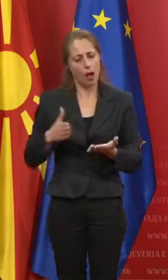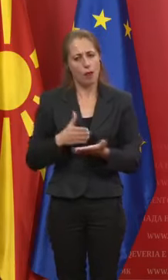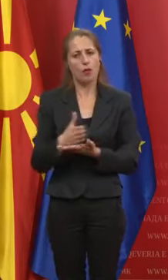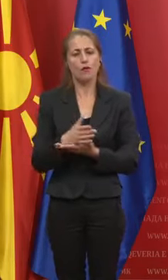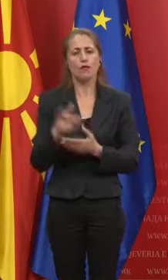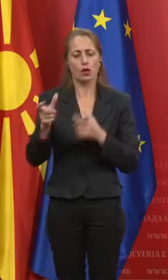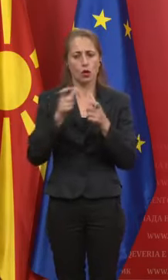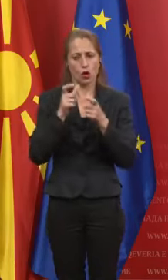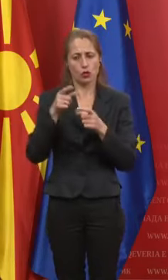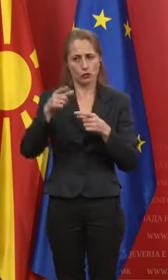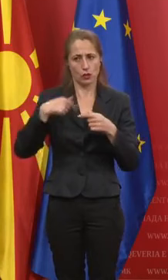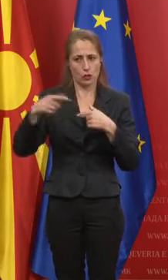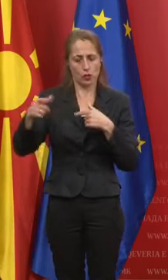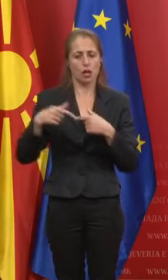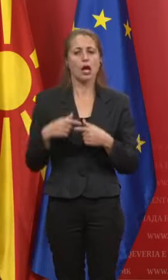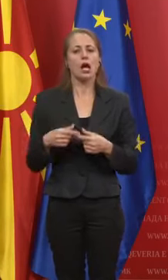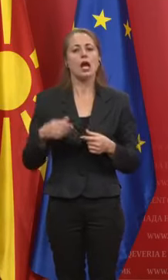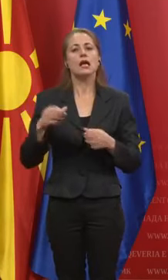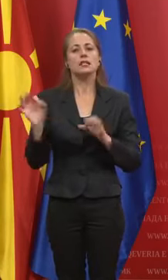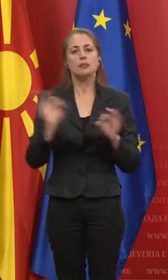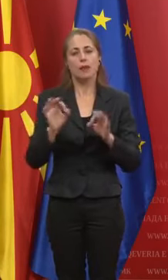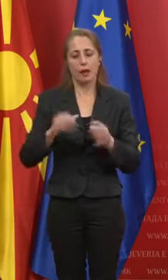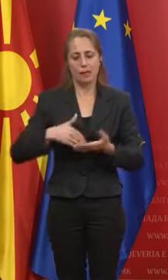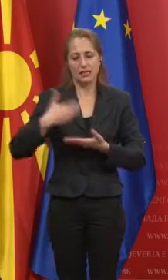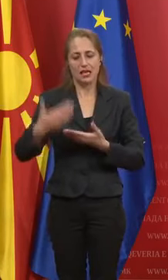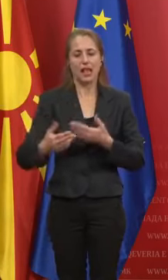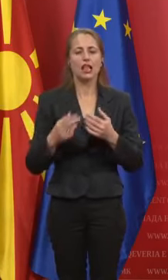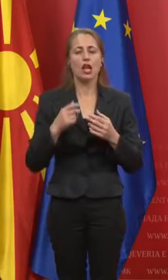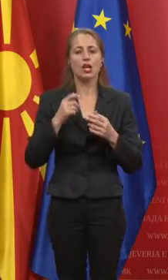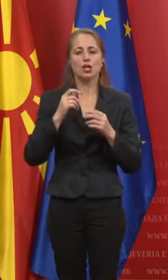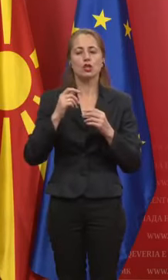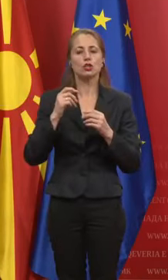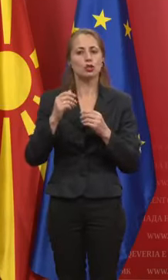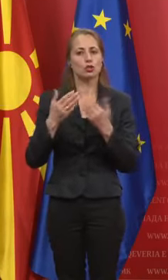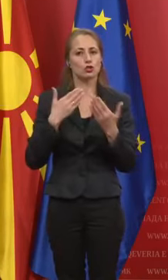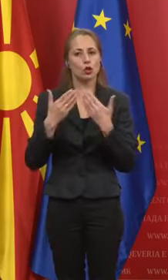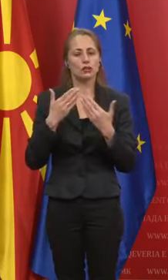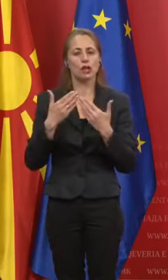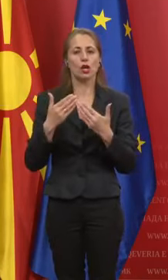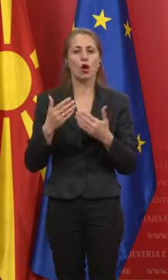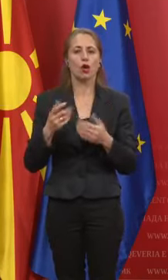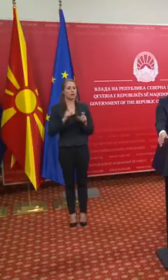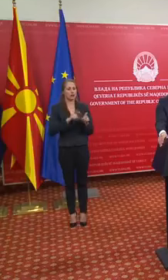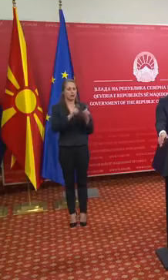нив, треба да е спремен за следниот состанок на Комисијата за заразни болести.